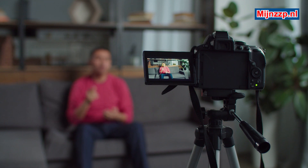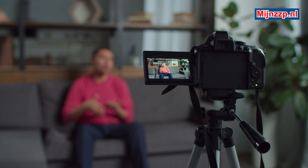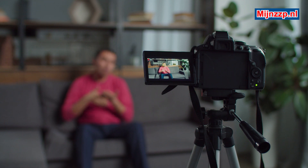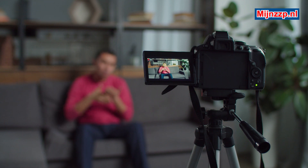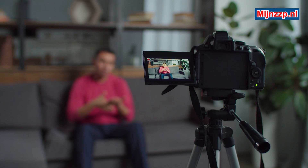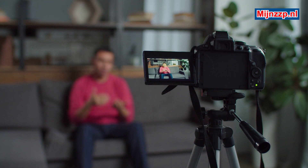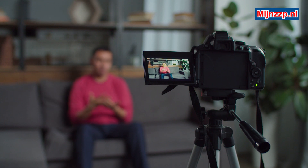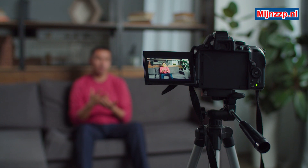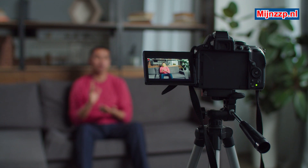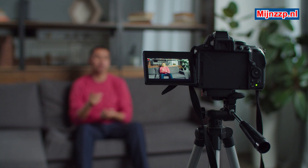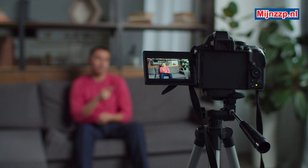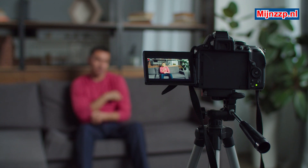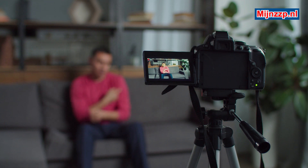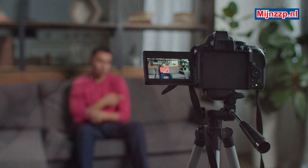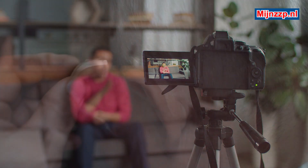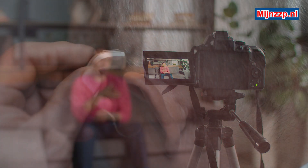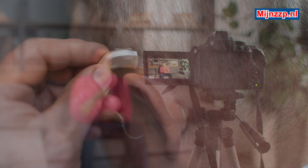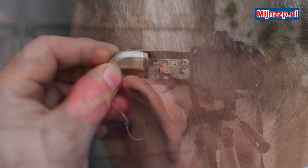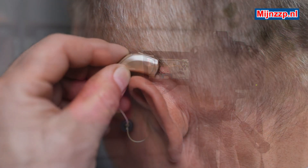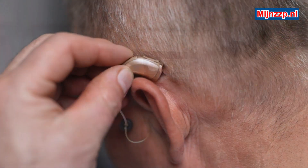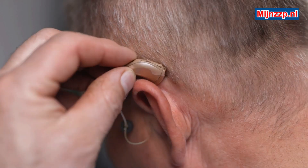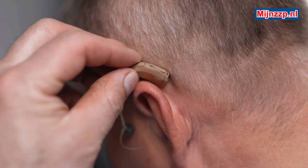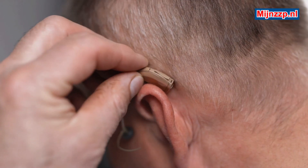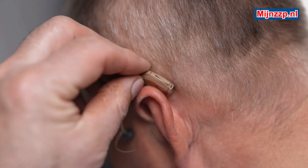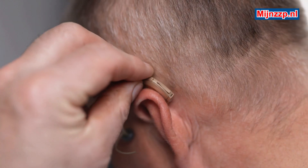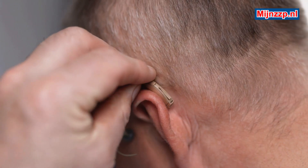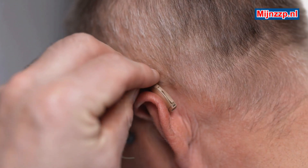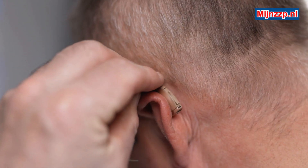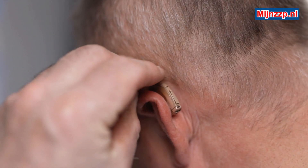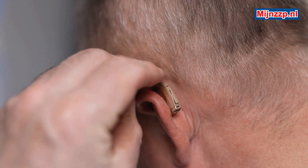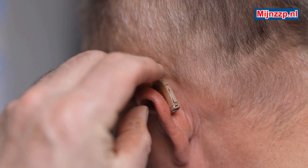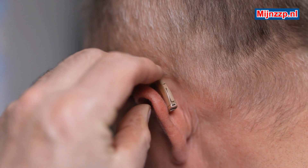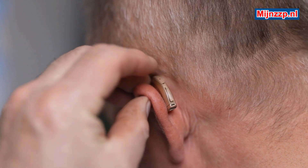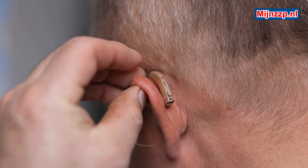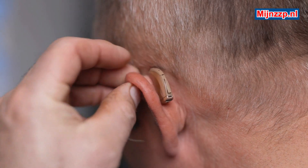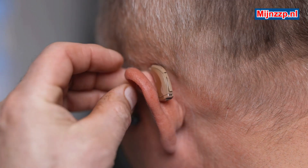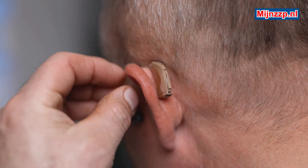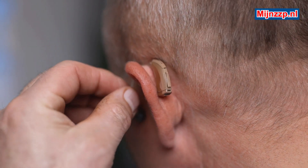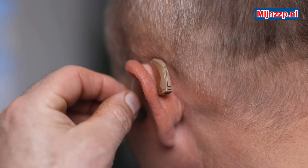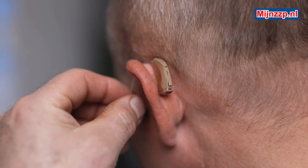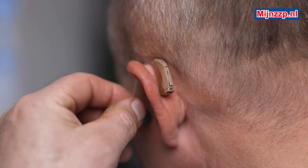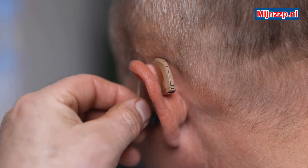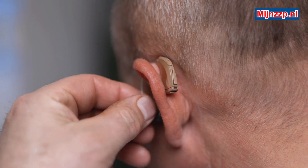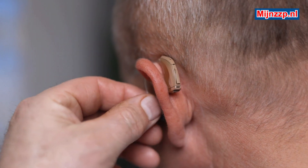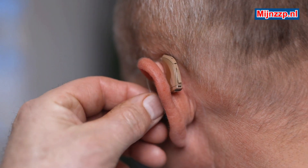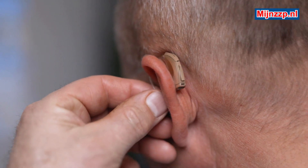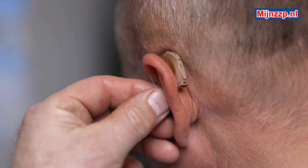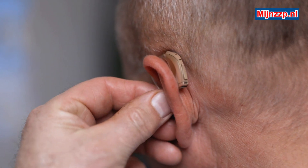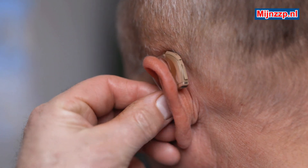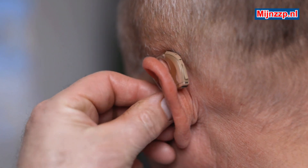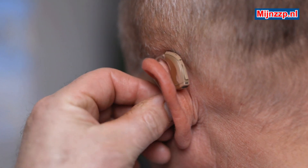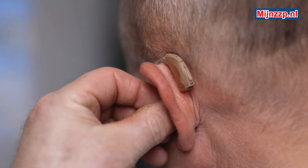Gehörlose Menschen werden manchmal auch als auditiv eingeschränkt oder behindert bezeichnet. Als